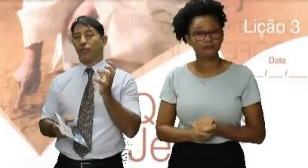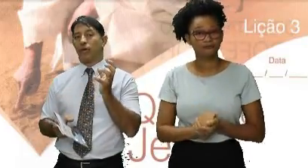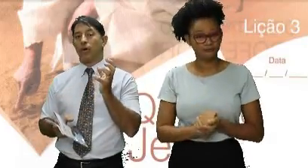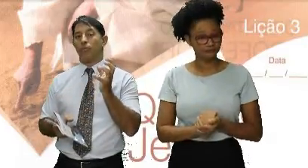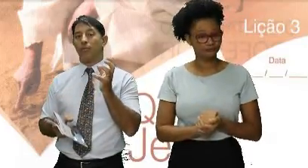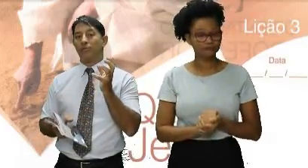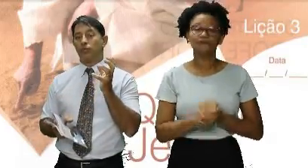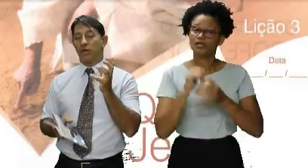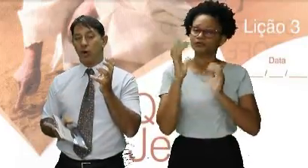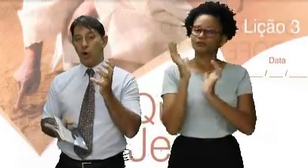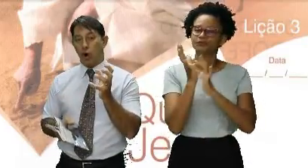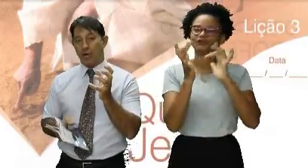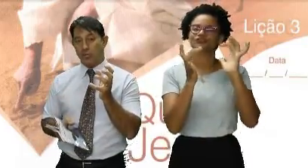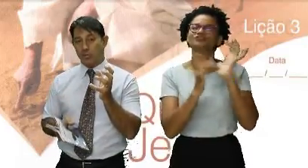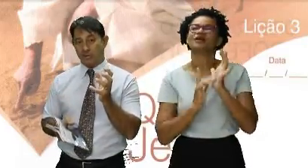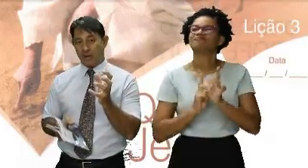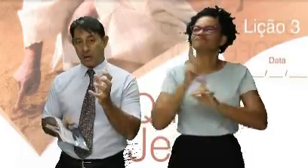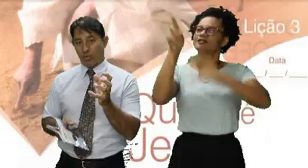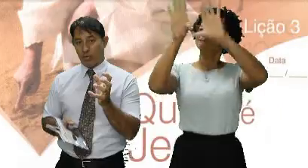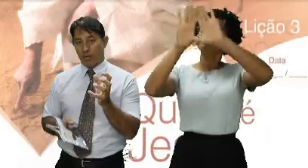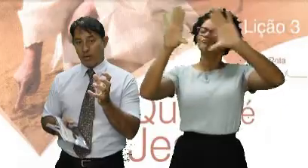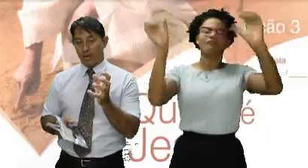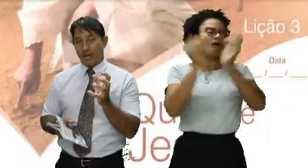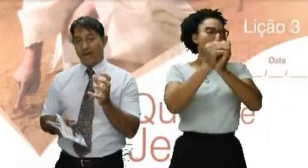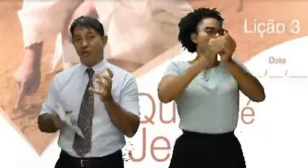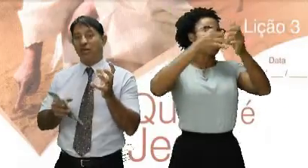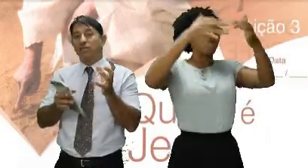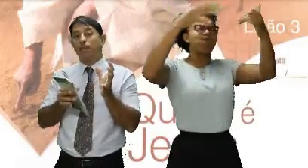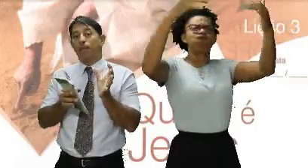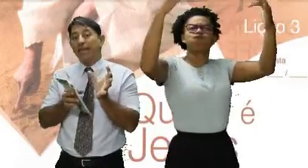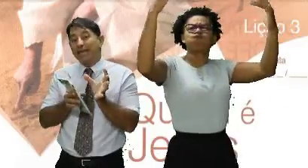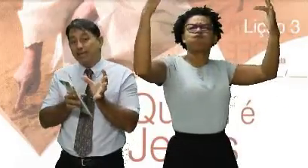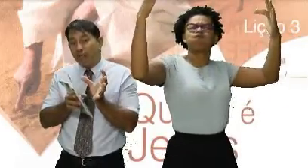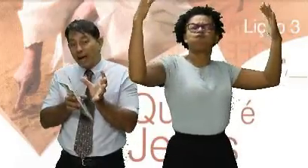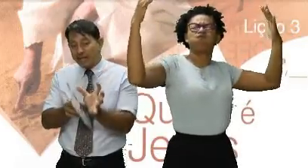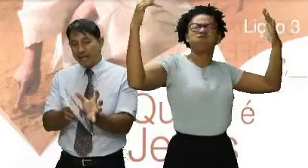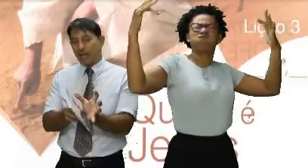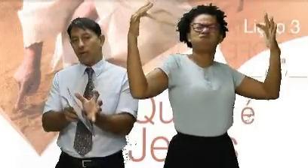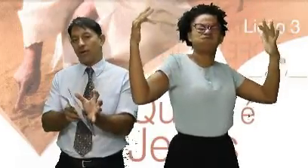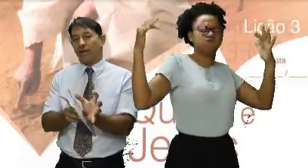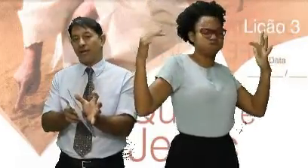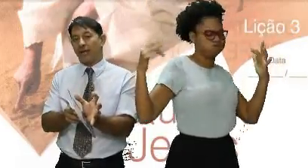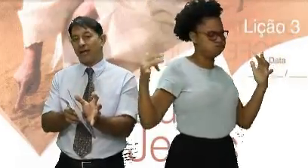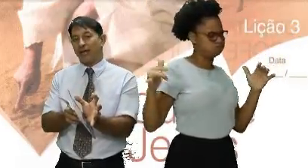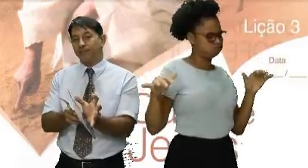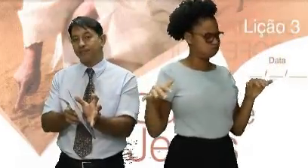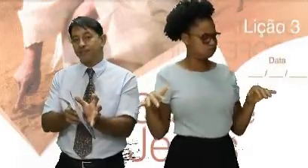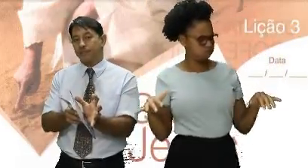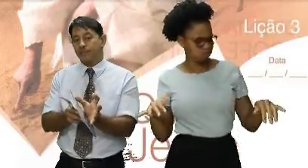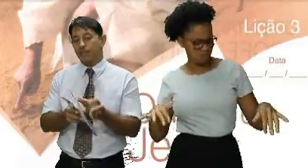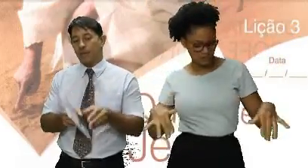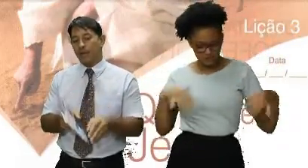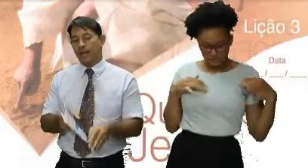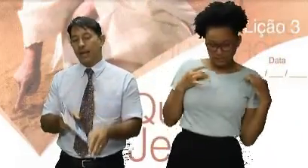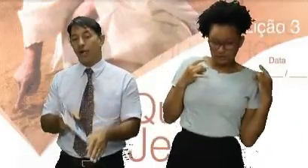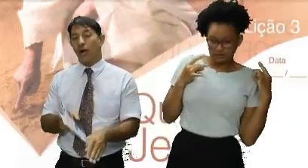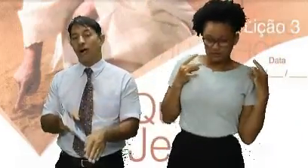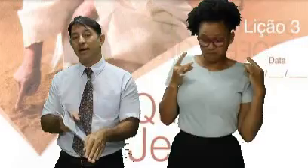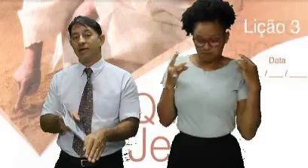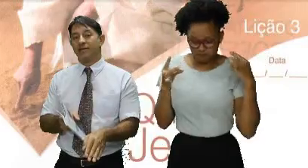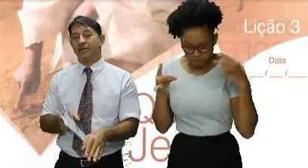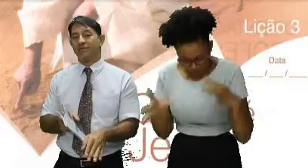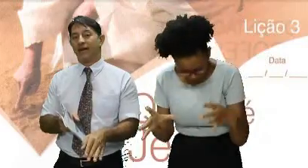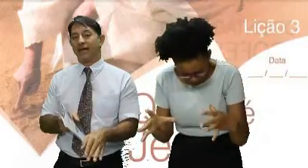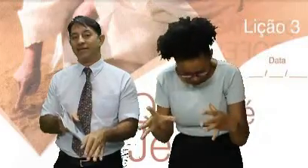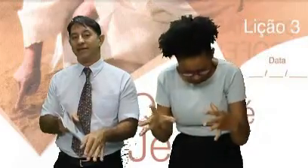no seu momento de glória no céu, e é despido essa glória dele, e ele